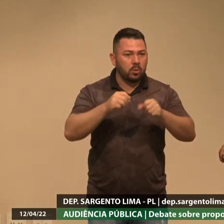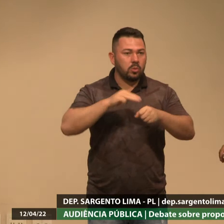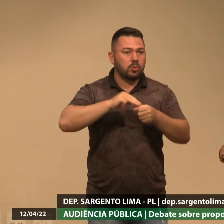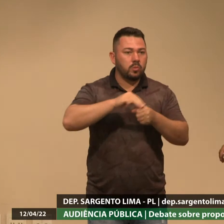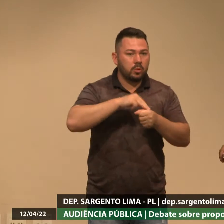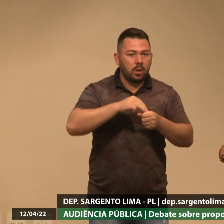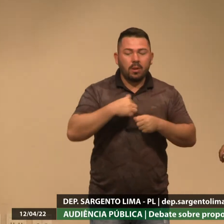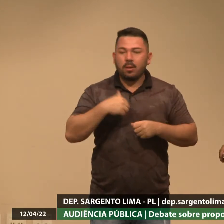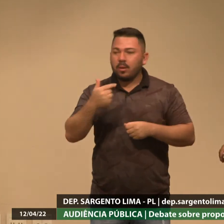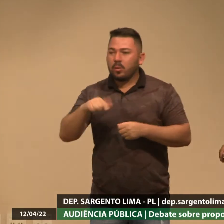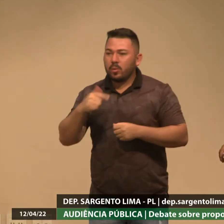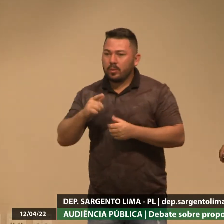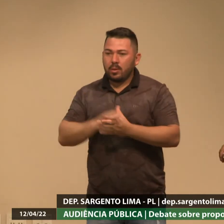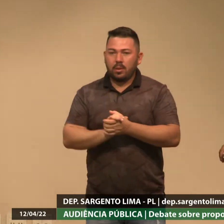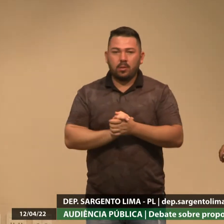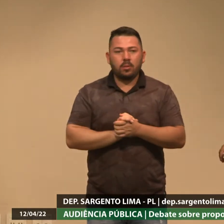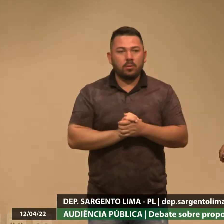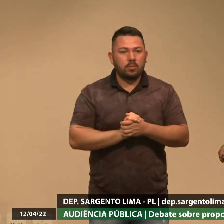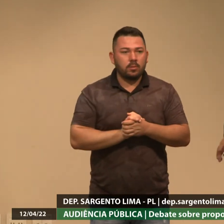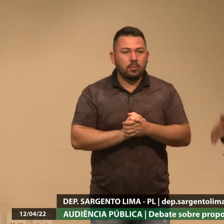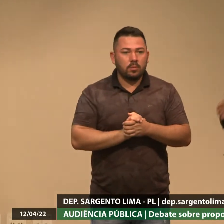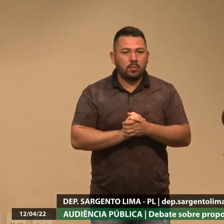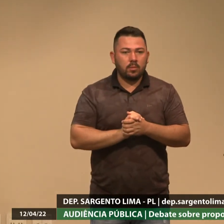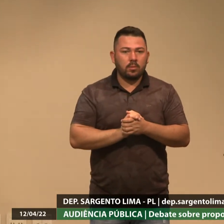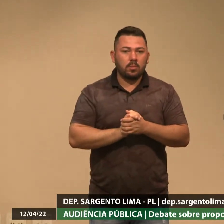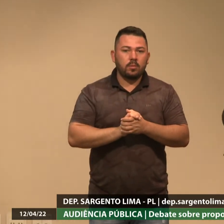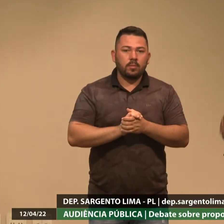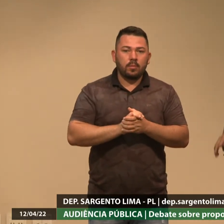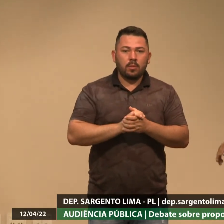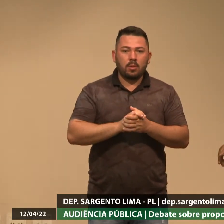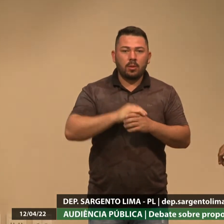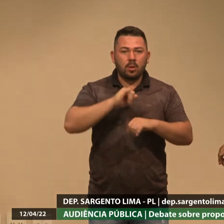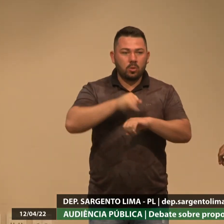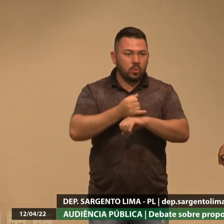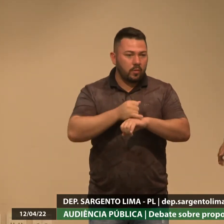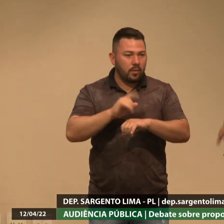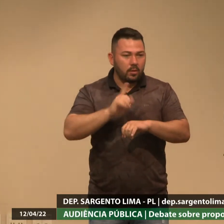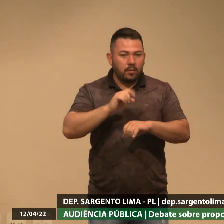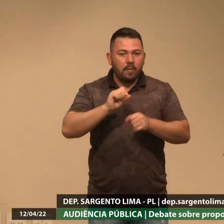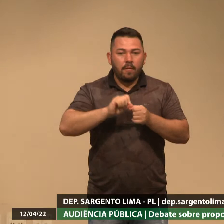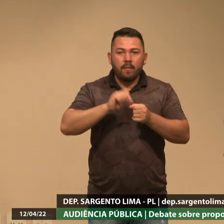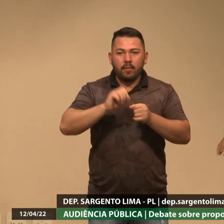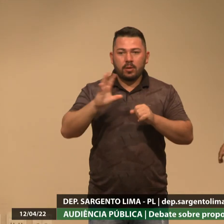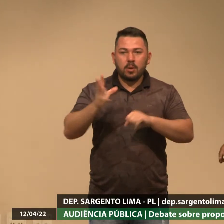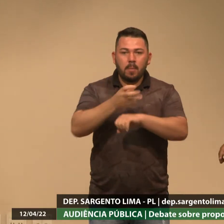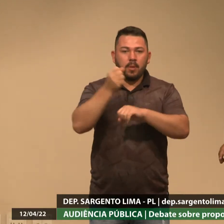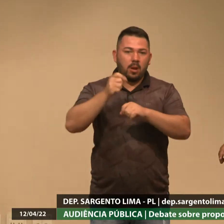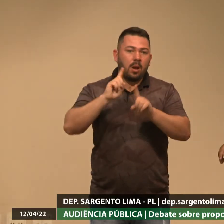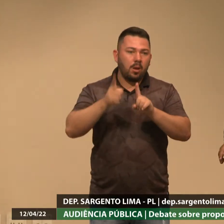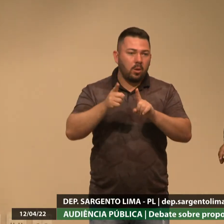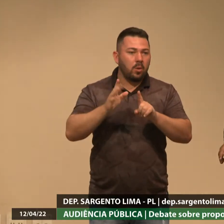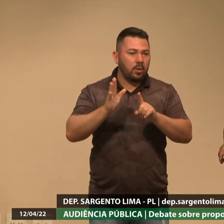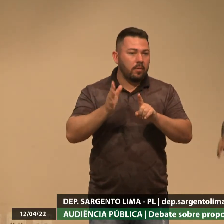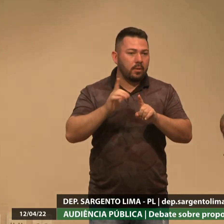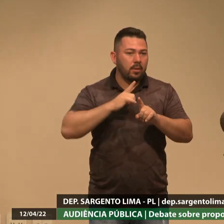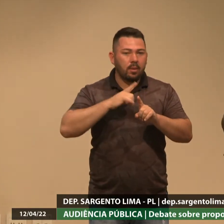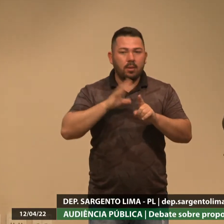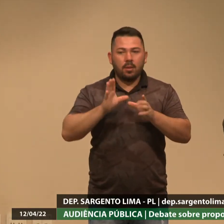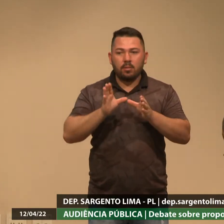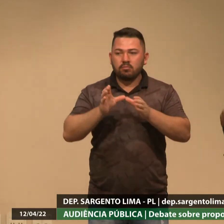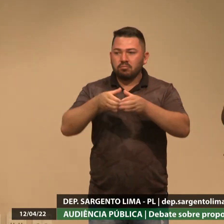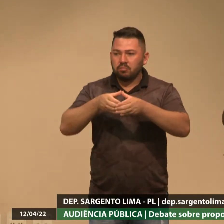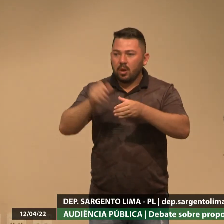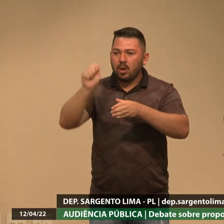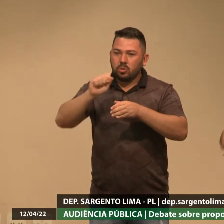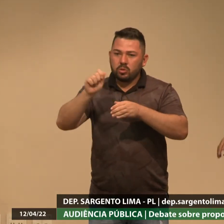gente eu não tenho uma Gruta na minha cidade de uma santa infelizmente ninguém fez um milagre aqui vai ter um milagre laxa o Clube de Tiro